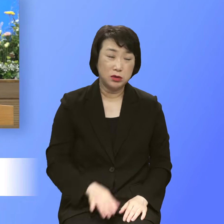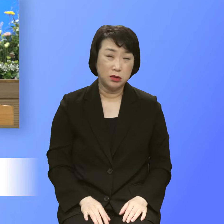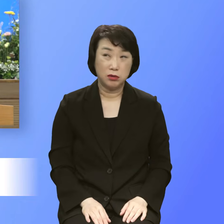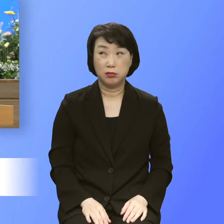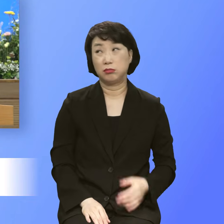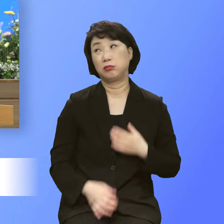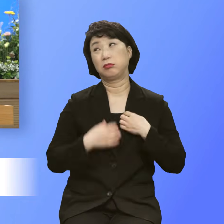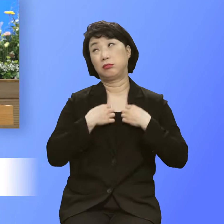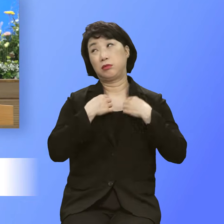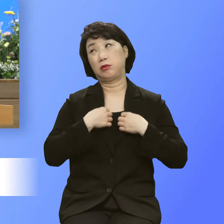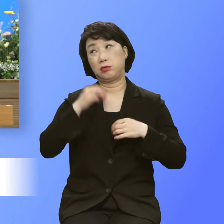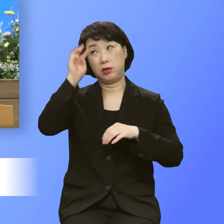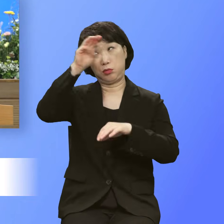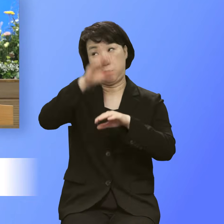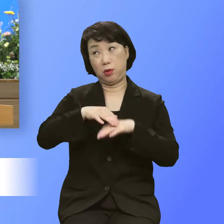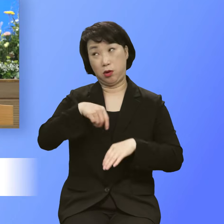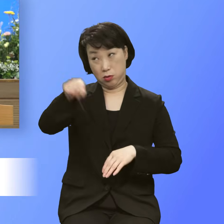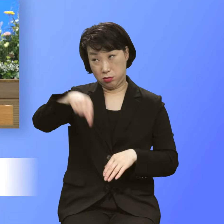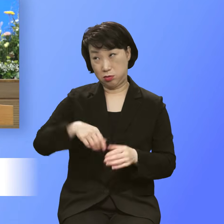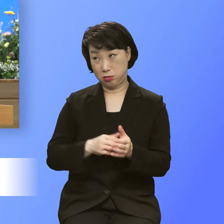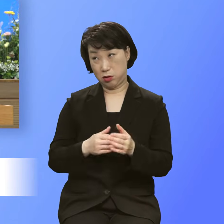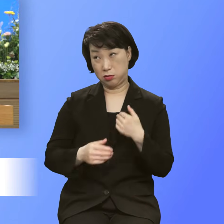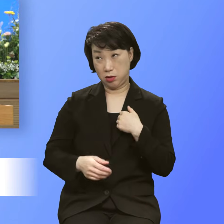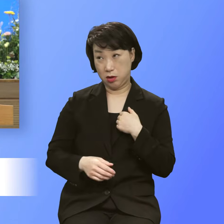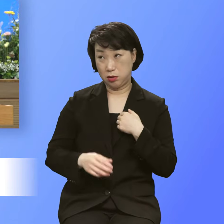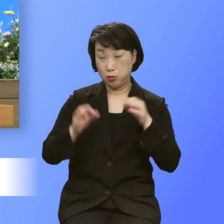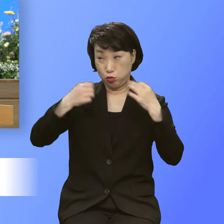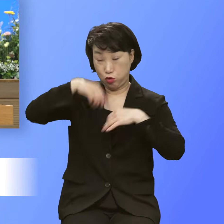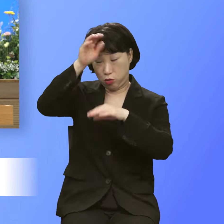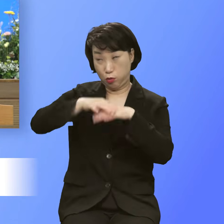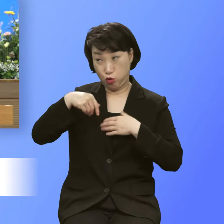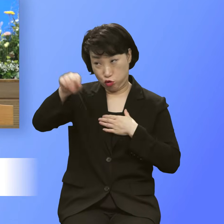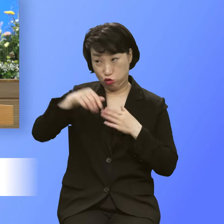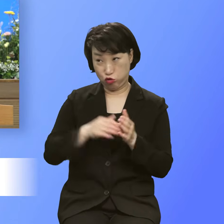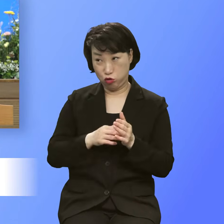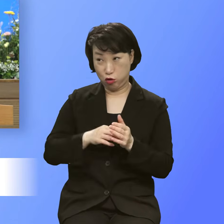나는 뭐 3일 예배 드리잖아. 금요일철에 예배 드리잖아.